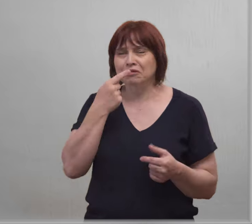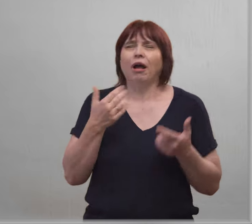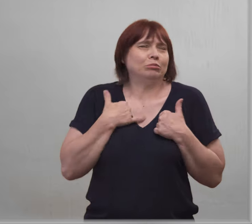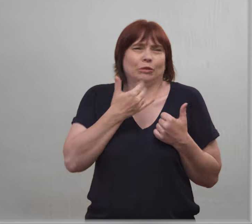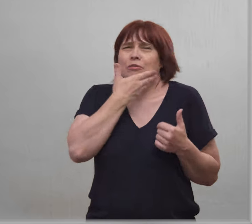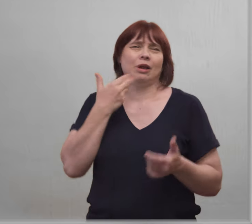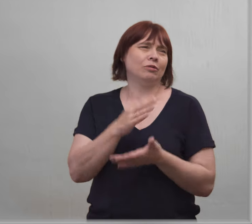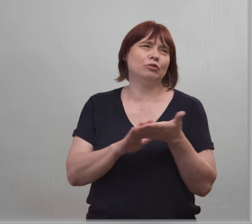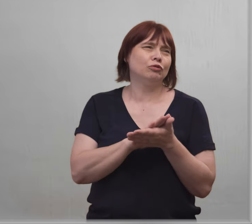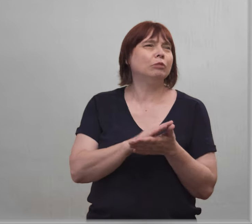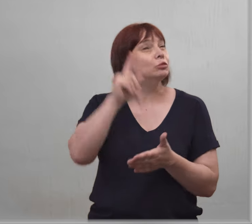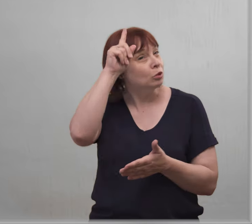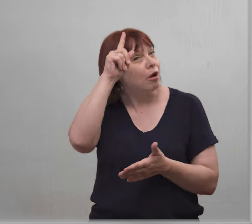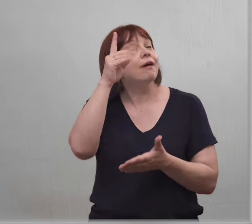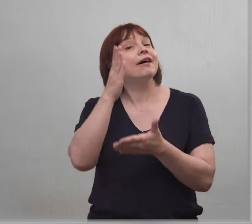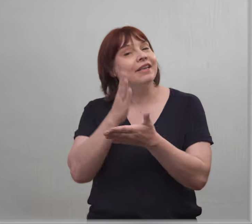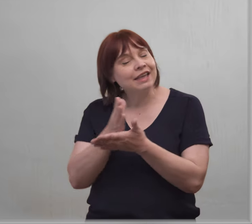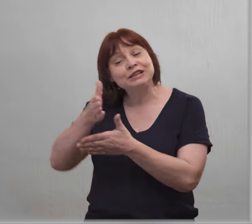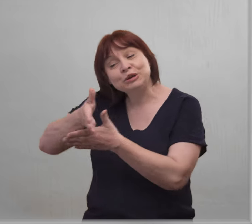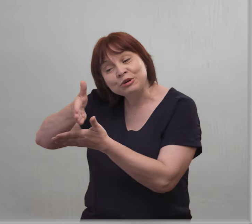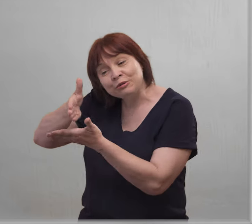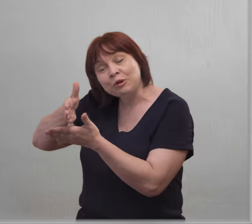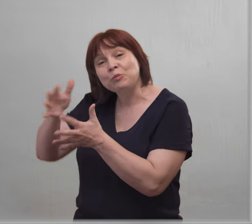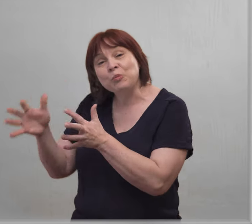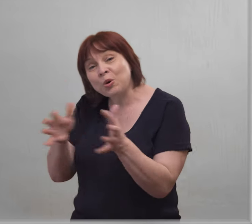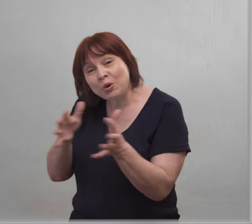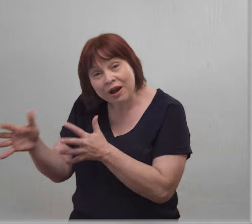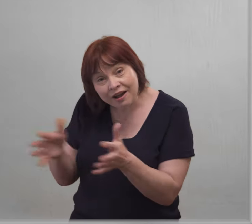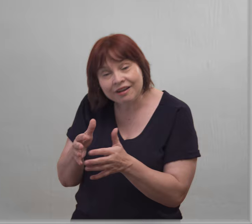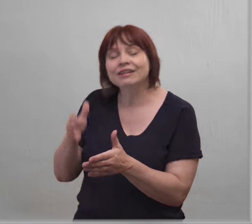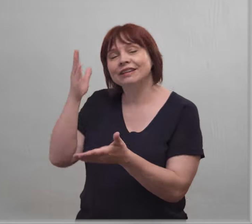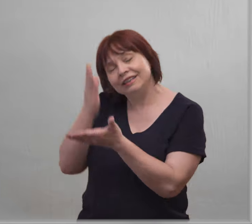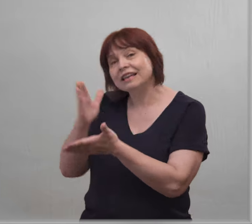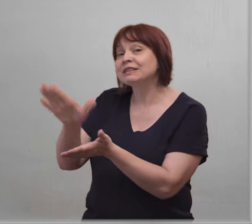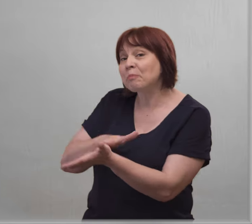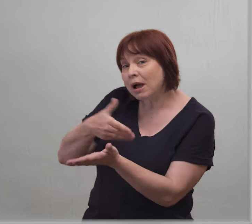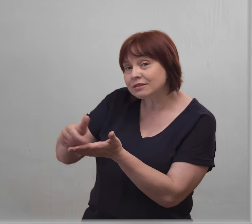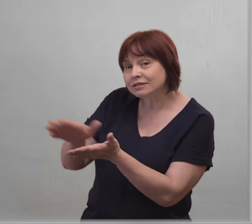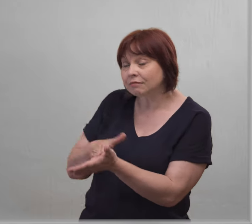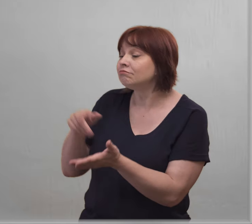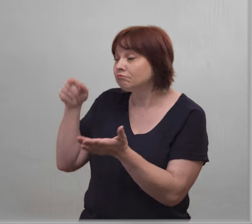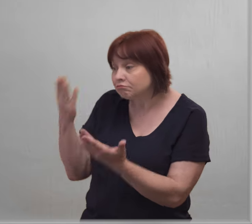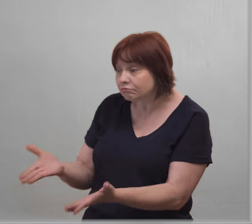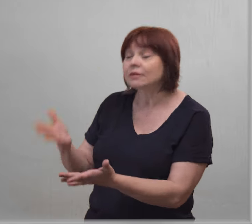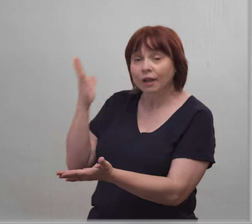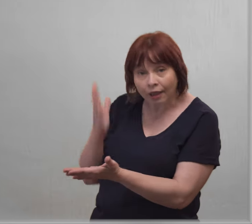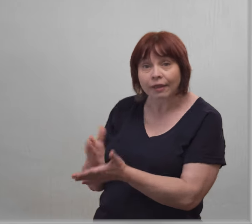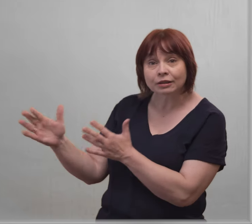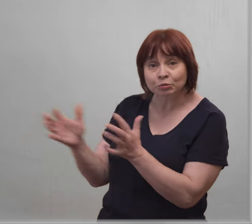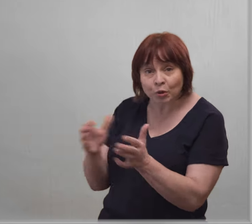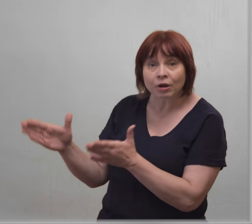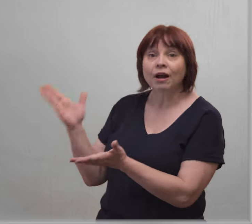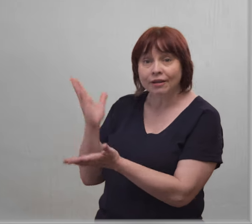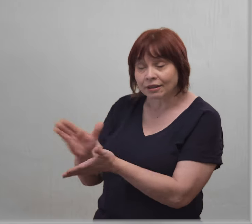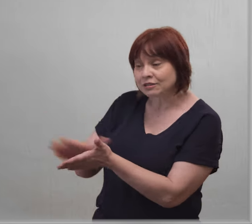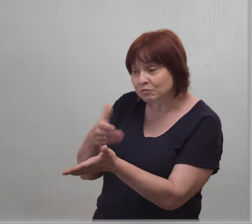ей и ее детям. Поэтому в нашей жизни есть всего достаточно, если мы будем исполнять то